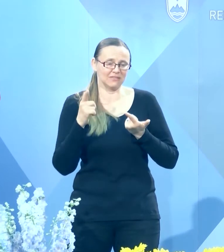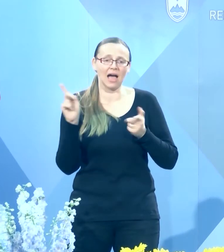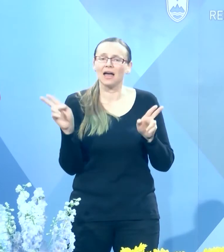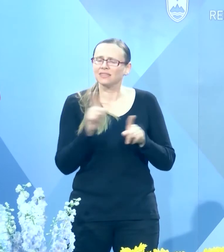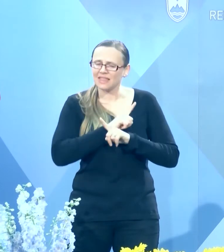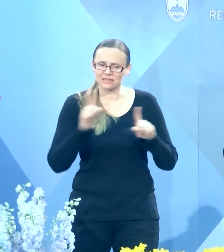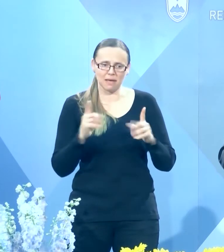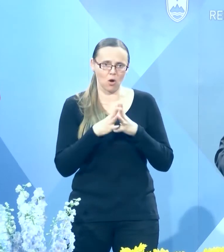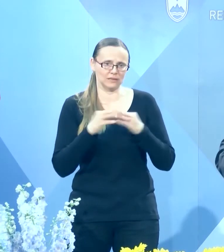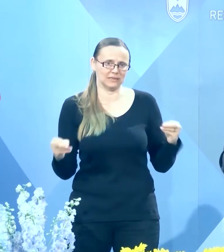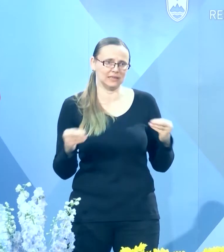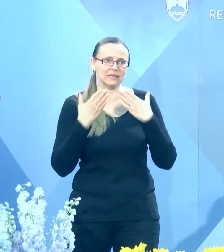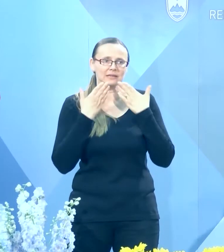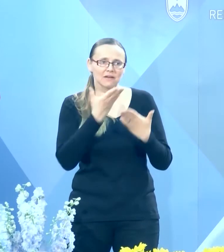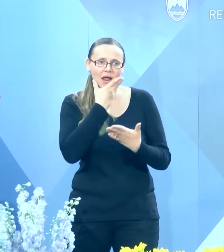izginiti. Hvala lepa.